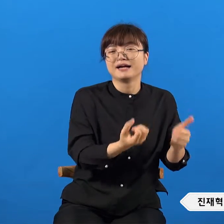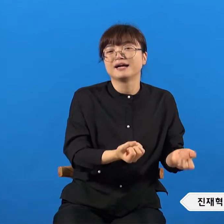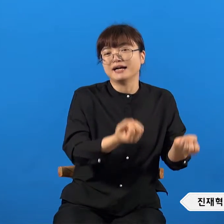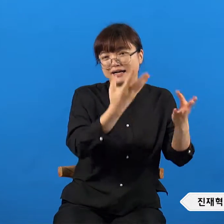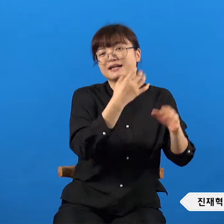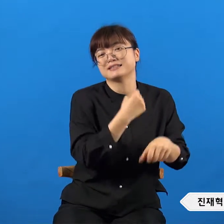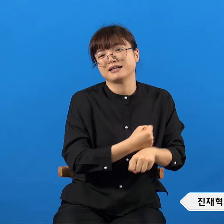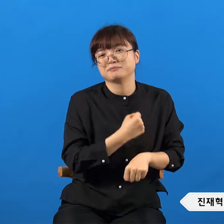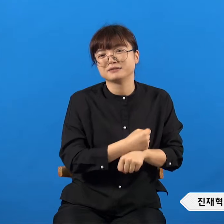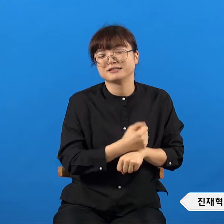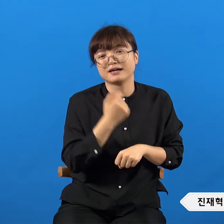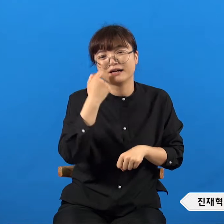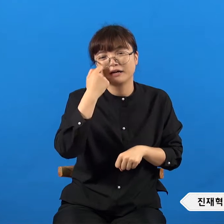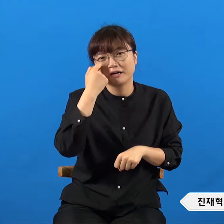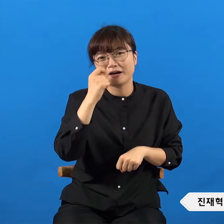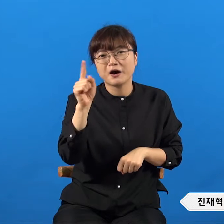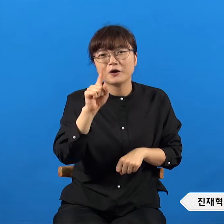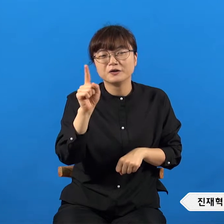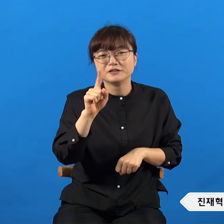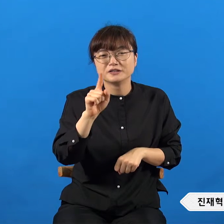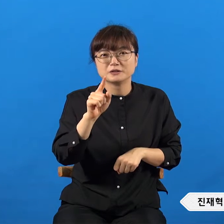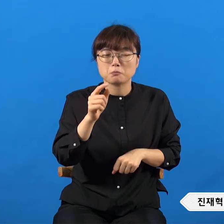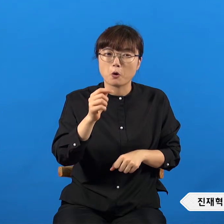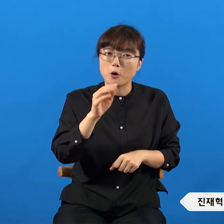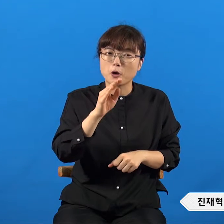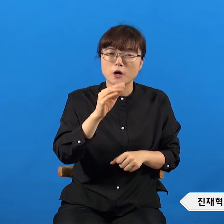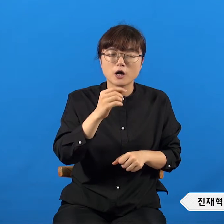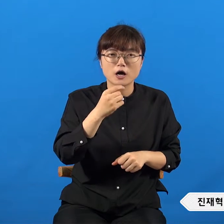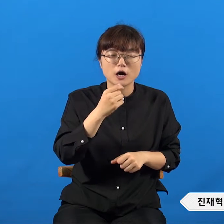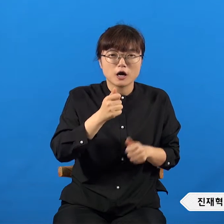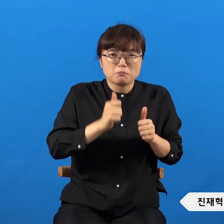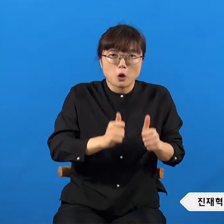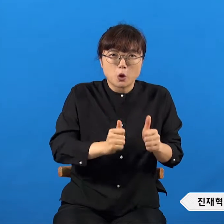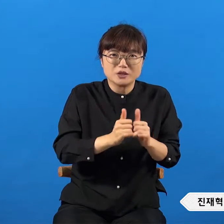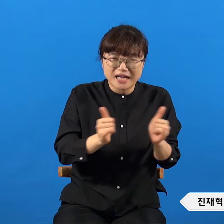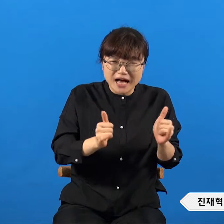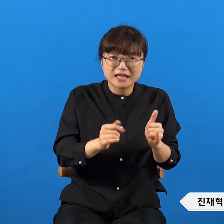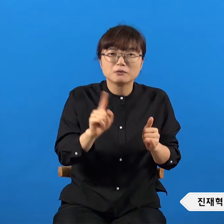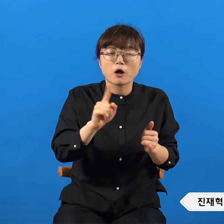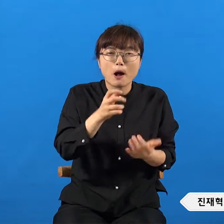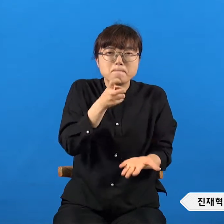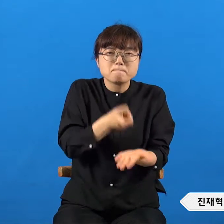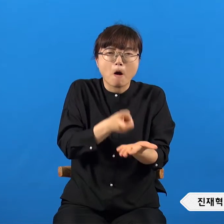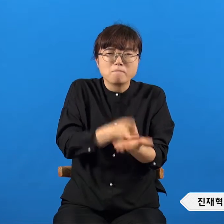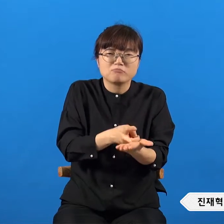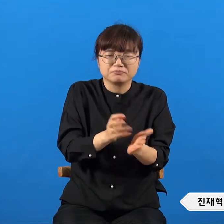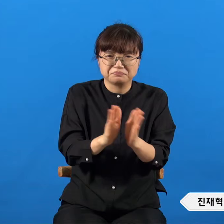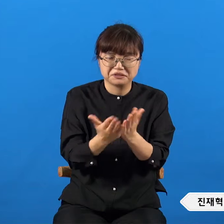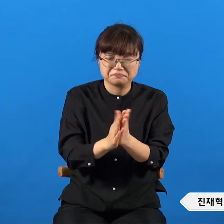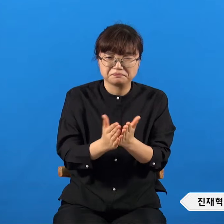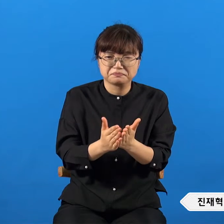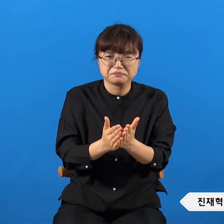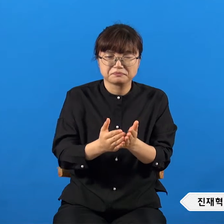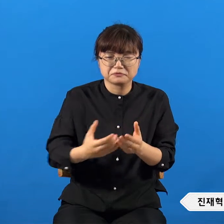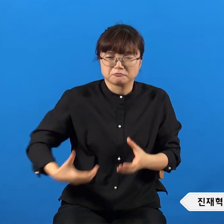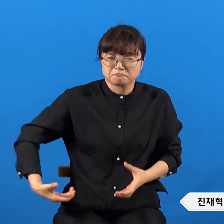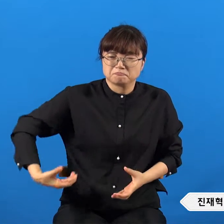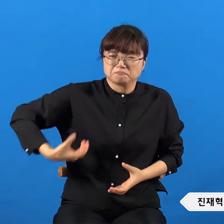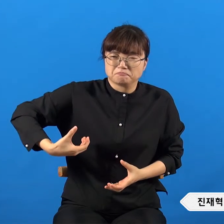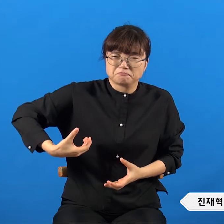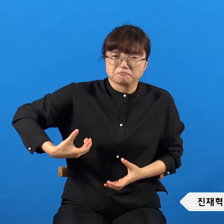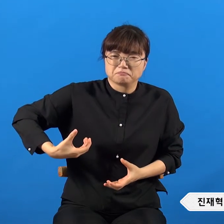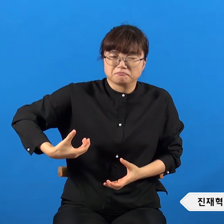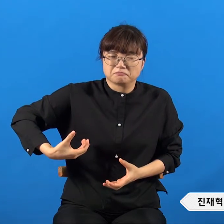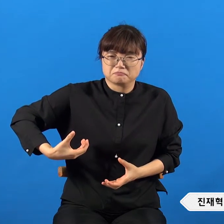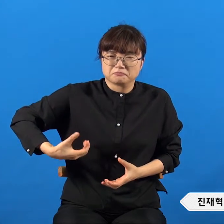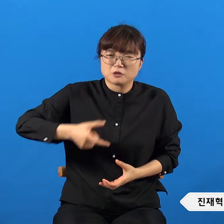장사를 치르게 됩니다. 그래서 변호사 되는 분은 법전을 가져왔다고 합니다. 법전을 자기 품에